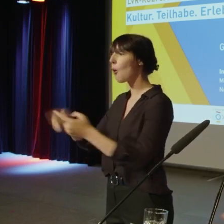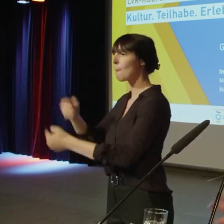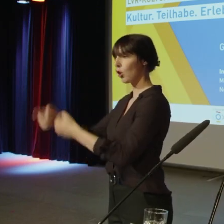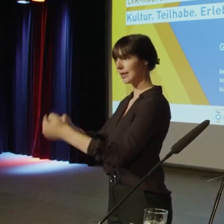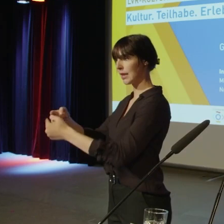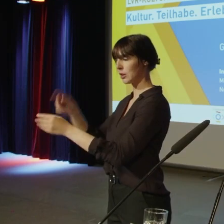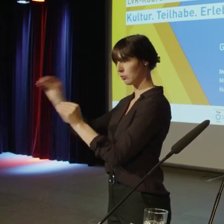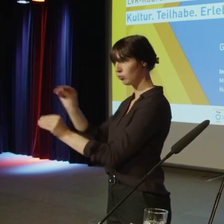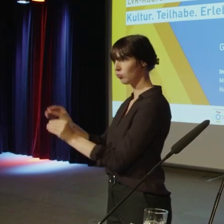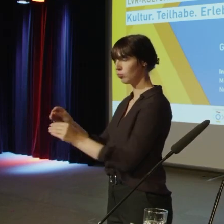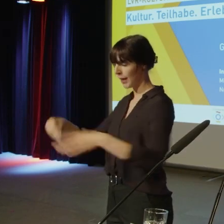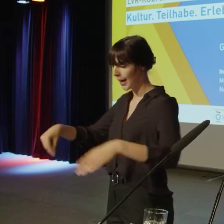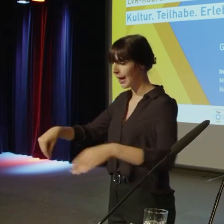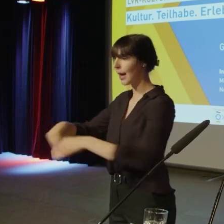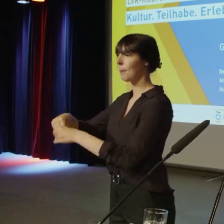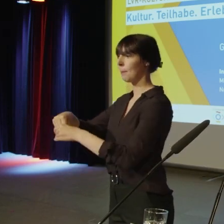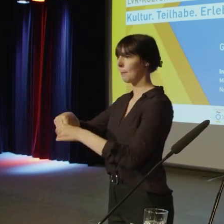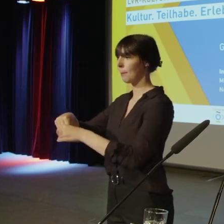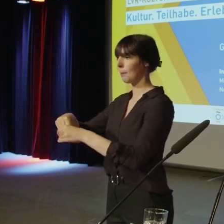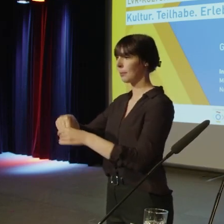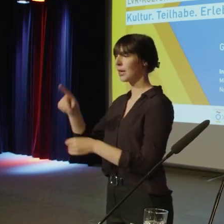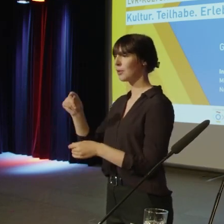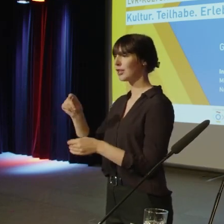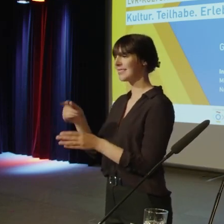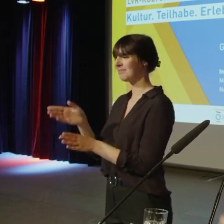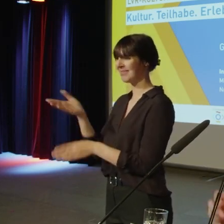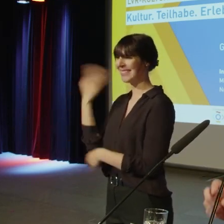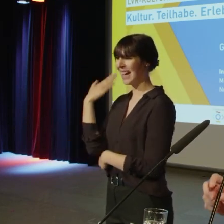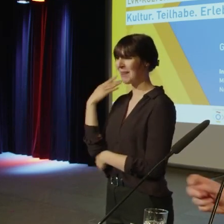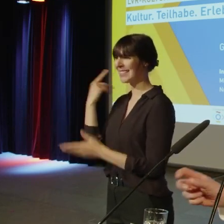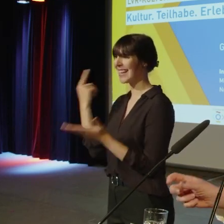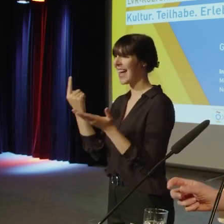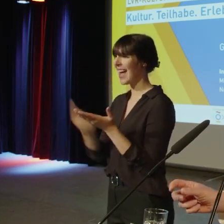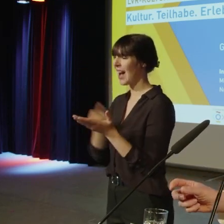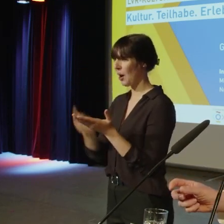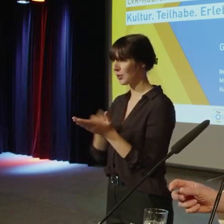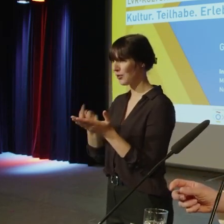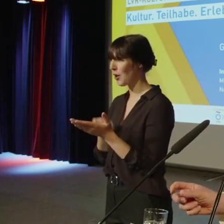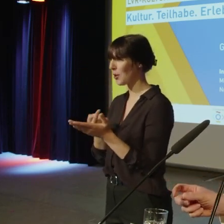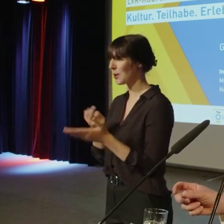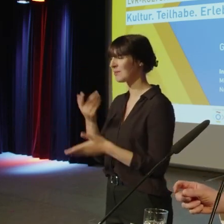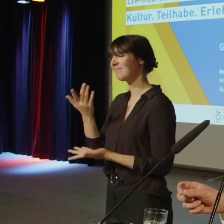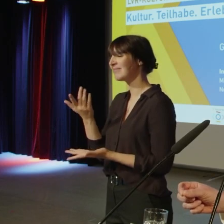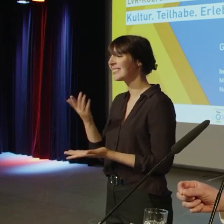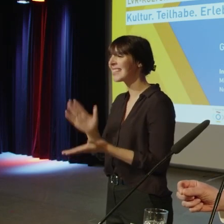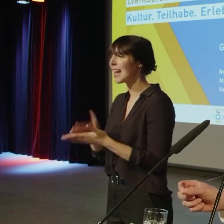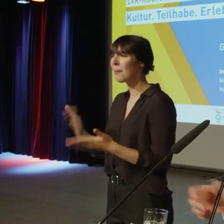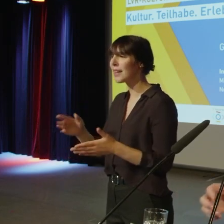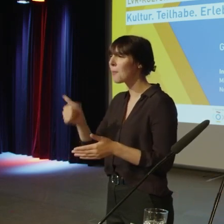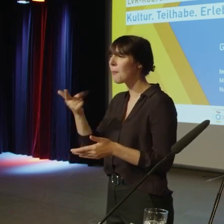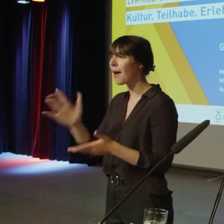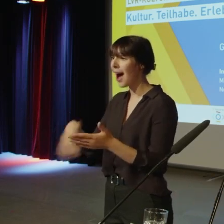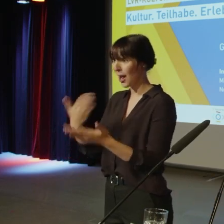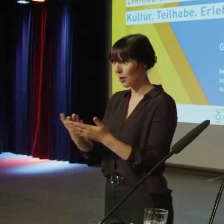Weil ich glaube, dass in der Vergangenheit eine Hauptherausforderung gewesen ist, warum manche Angebote einfach auch nicht funktioniert haben,